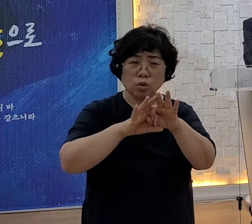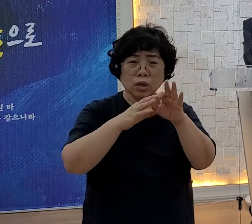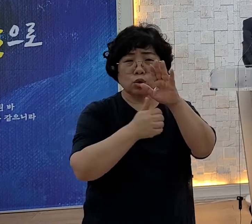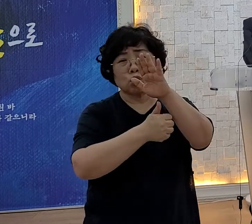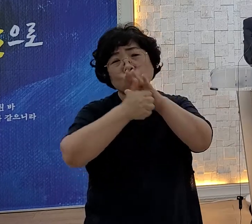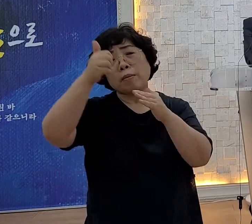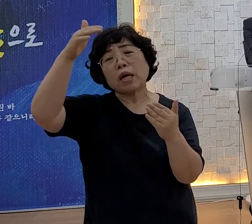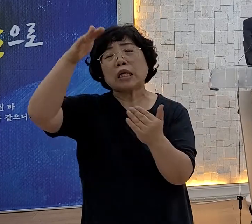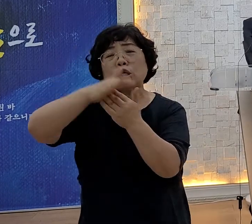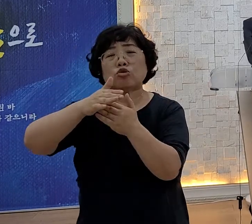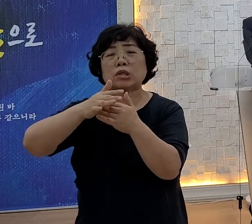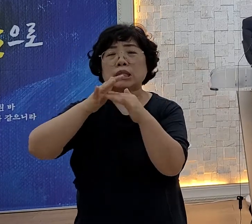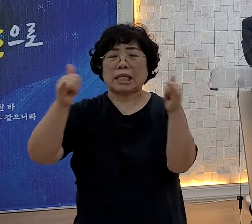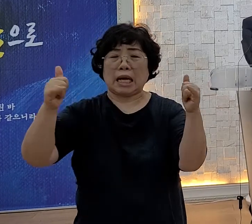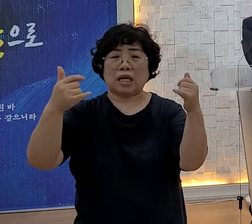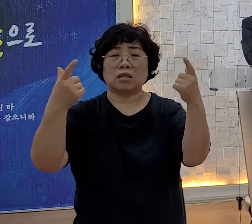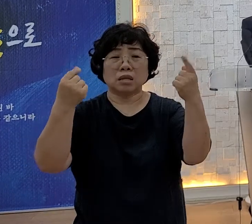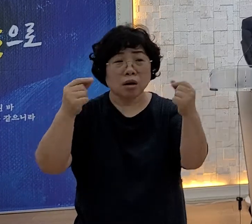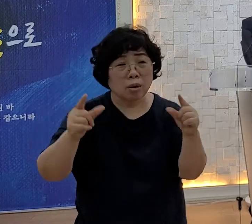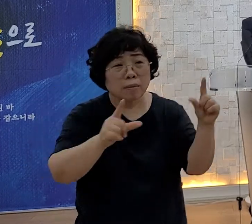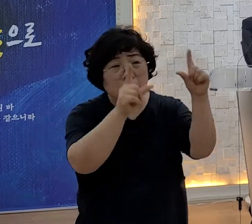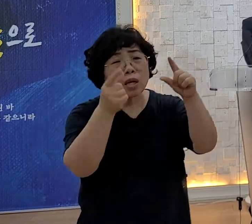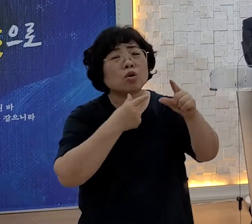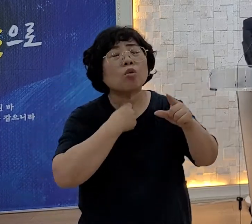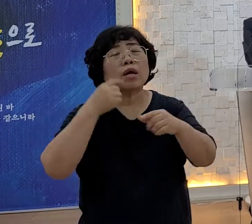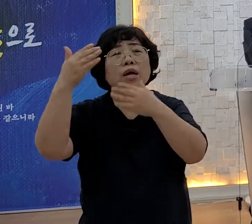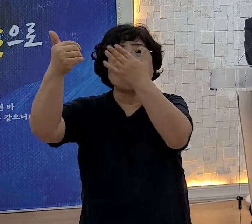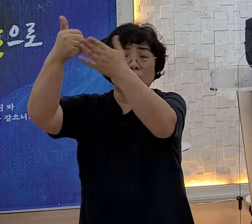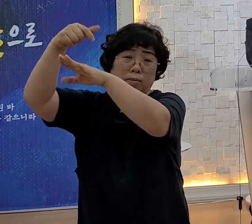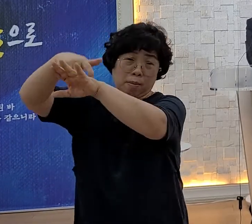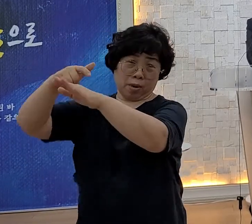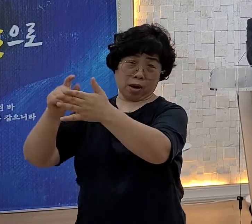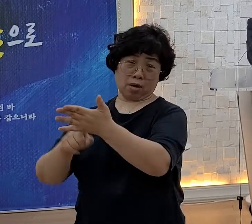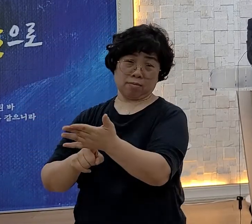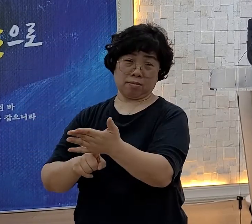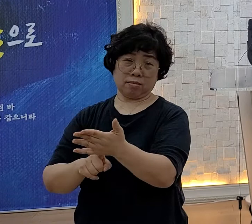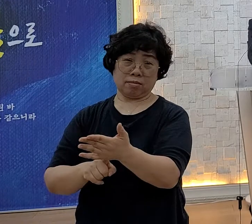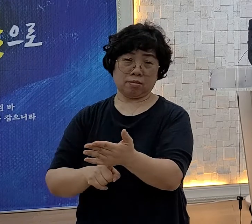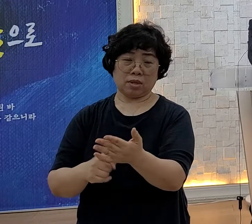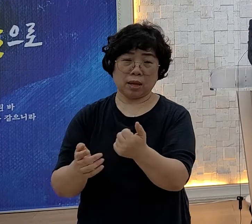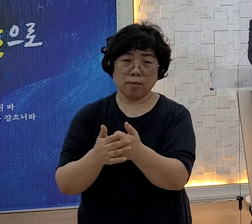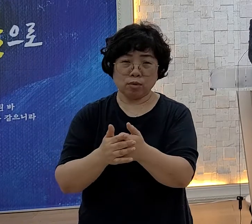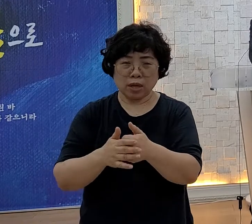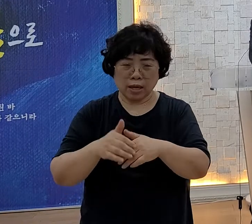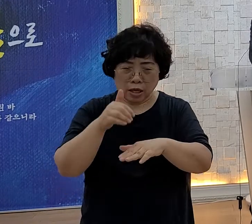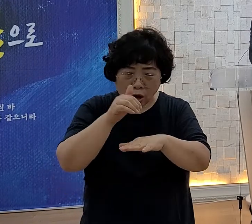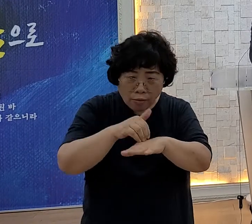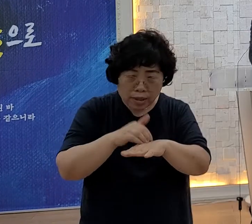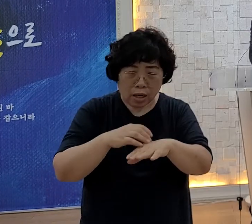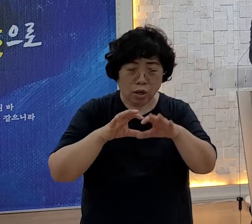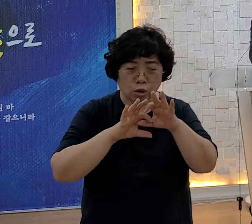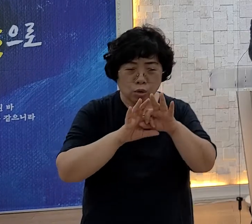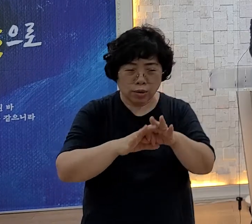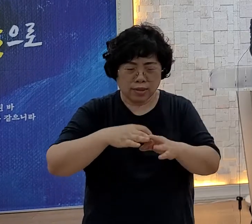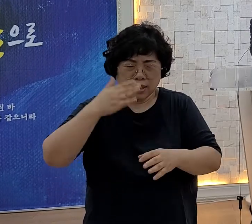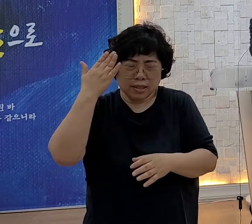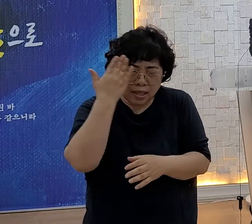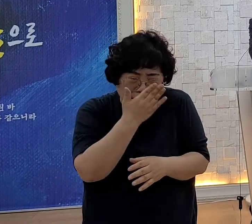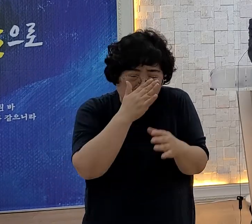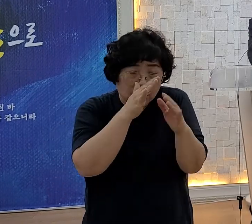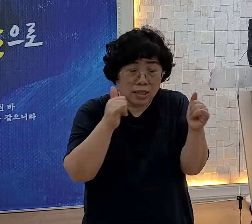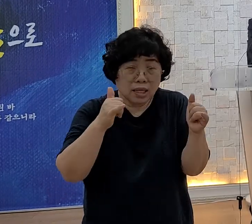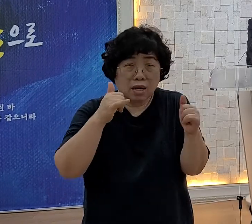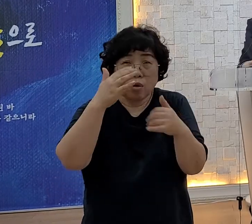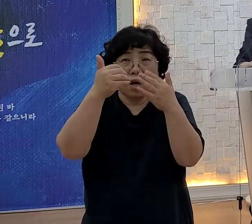정말 정금과 순금 같은 그런 깨끗하고 흠없는 거룩한 우리 하나님의 사람들로